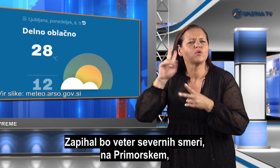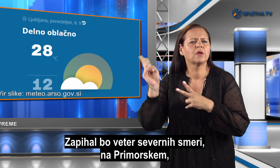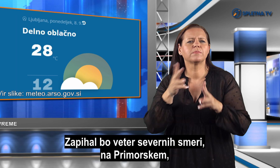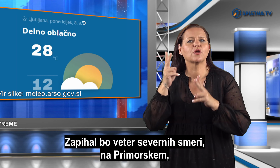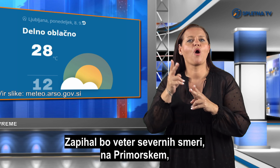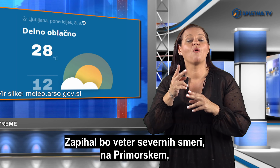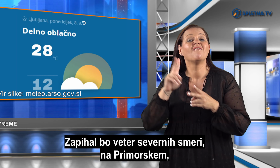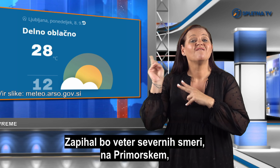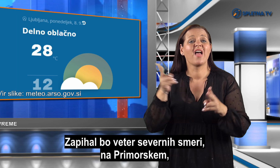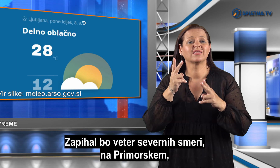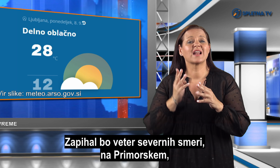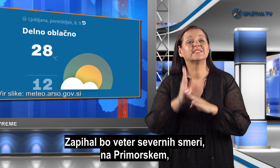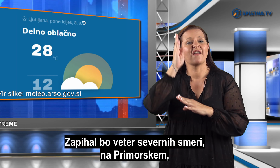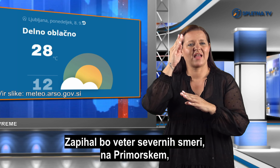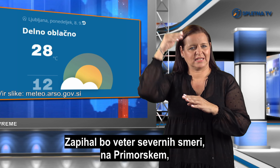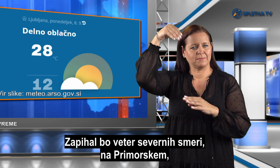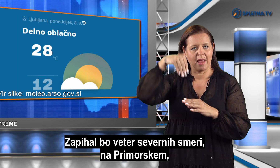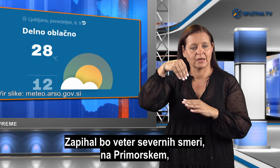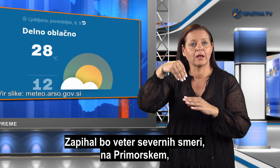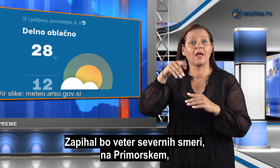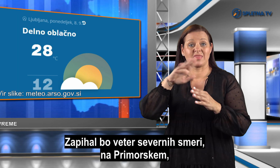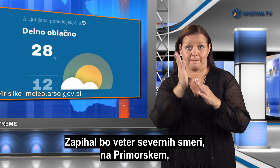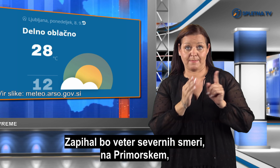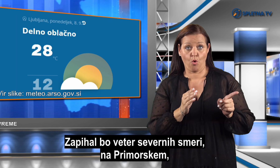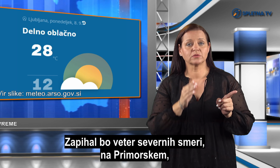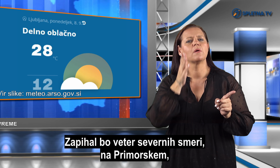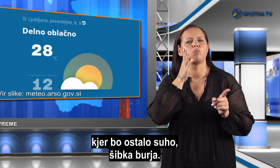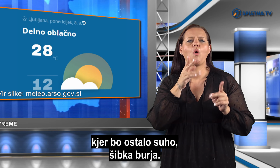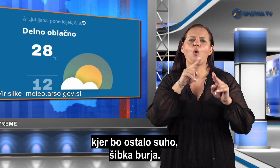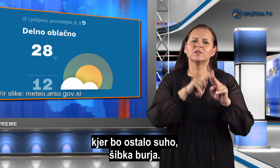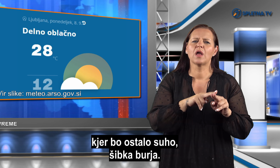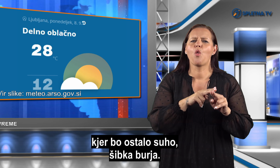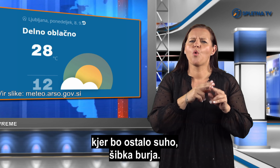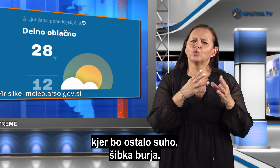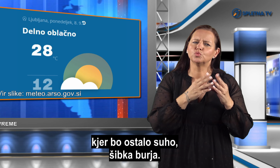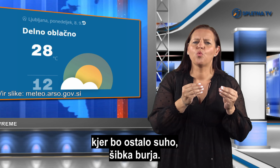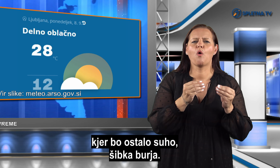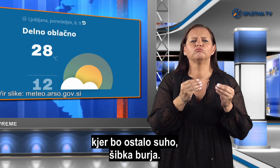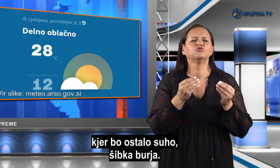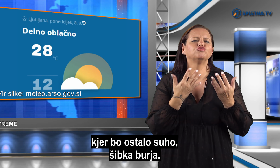Zapihal bo veter severnih smeri. Na Primorskem, kjer bo ostalo suho, šibka burja.